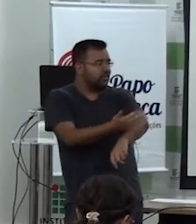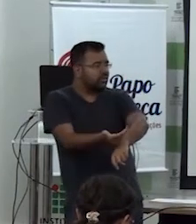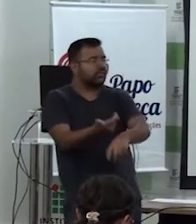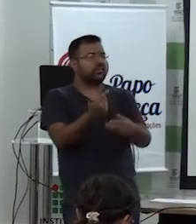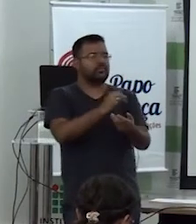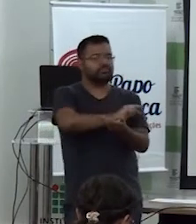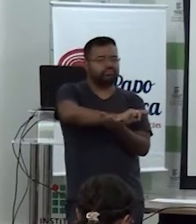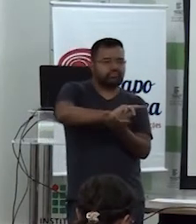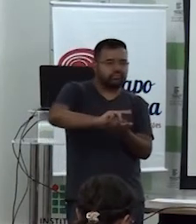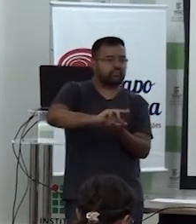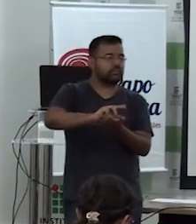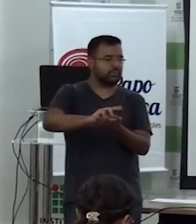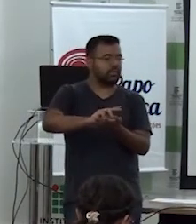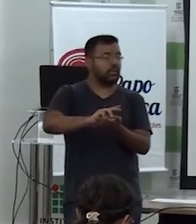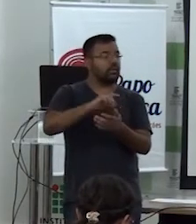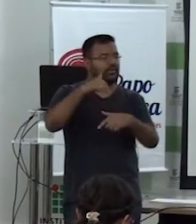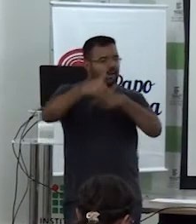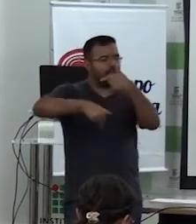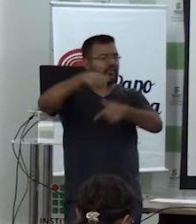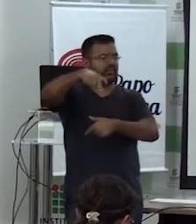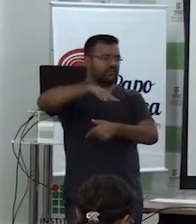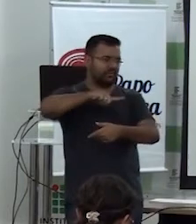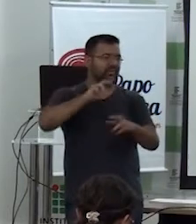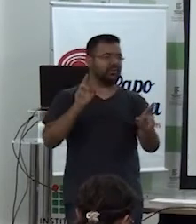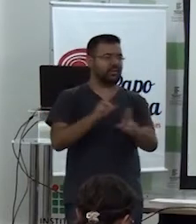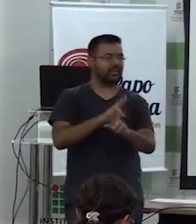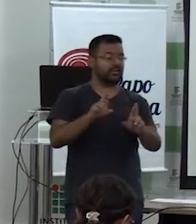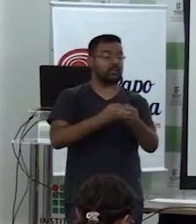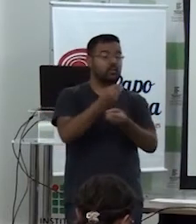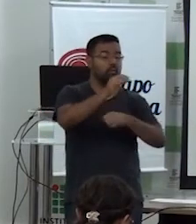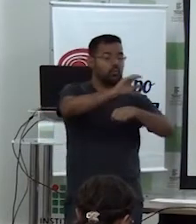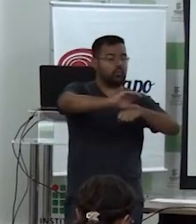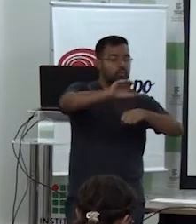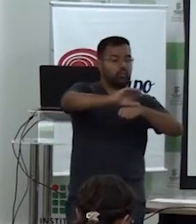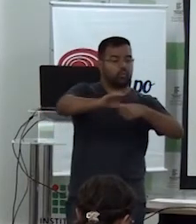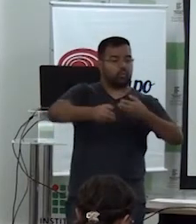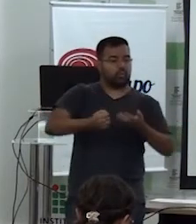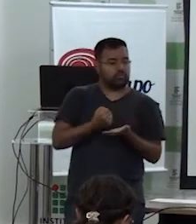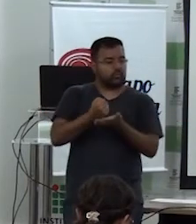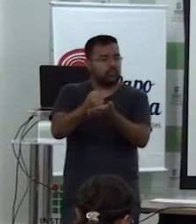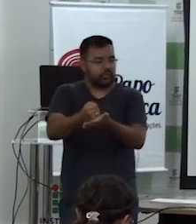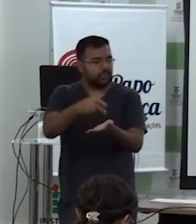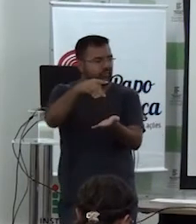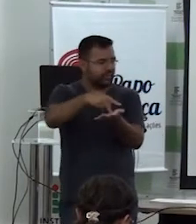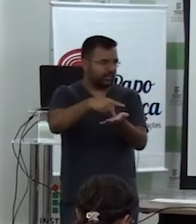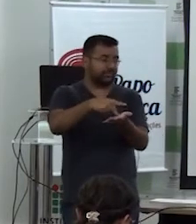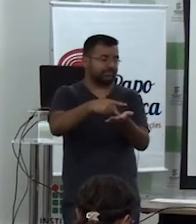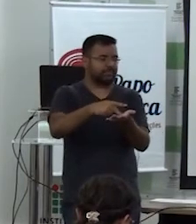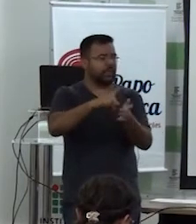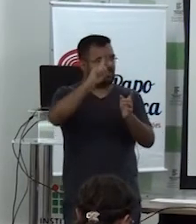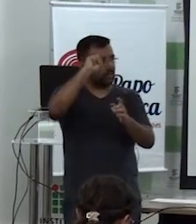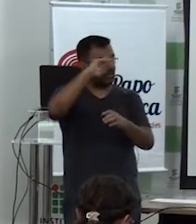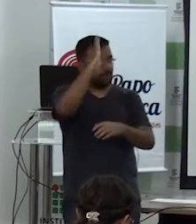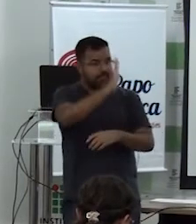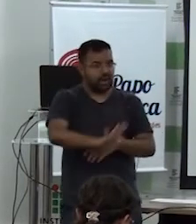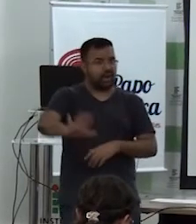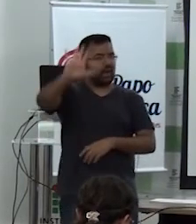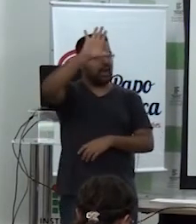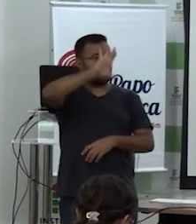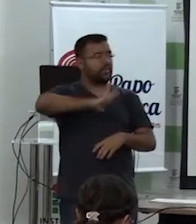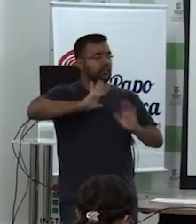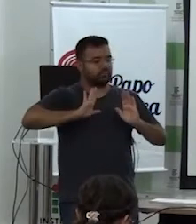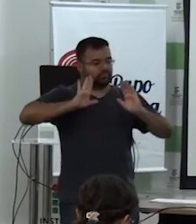Então, esse trabalho envolve isso, como que esses cursos, sobretudo daqui do Espírito Santo, né, do estado do Espírito Santo,